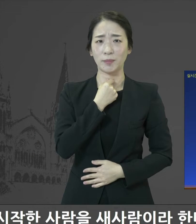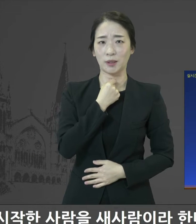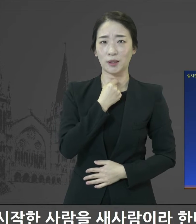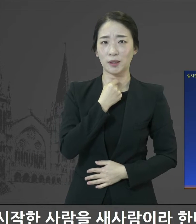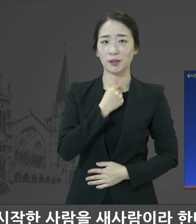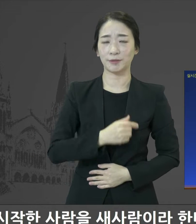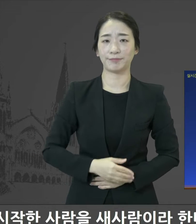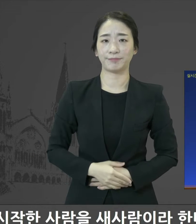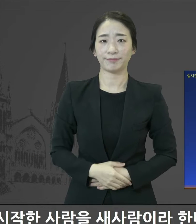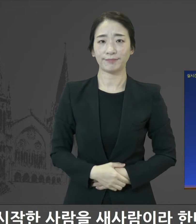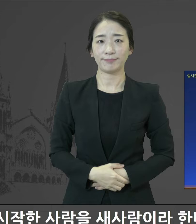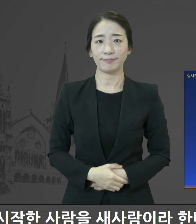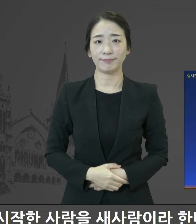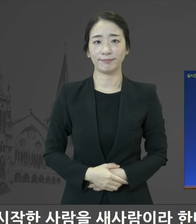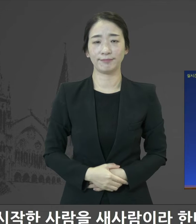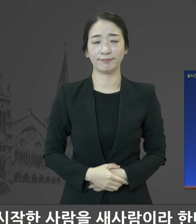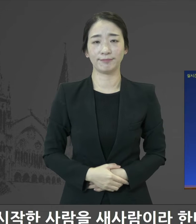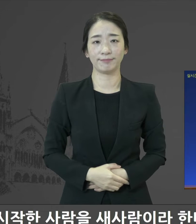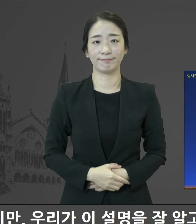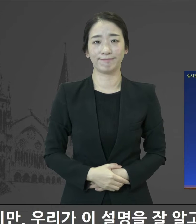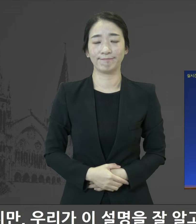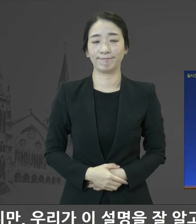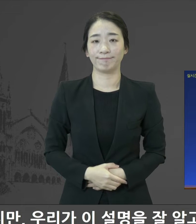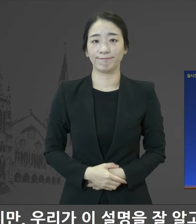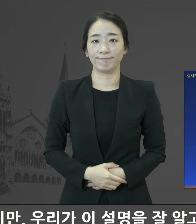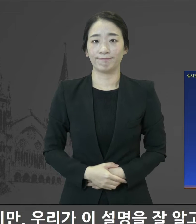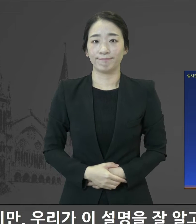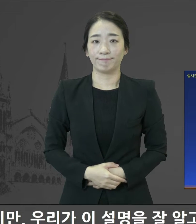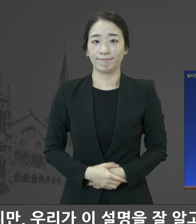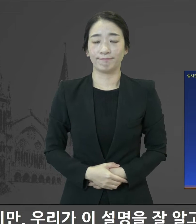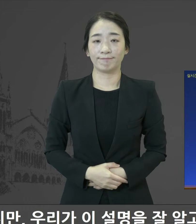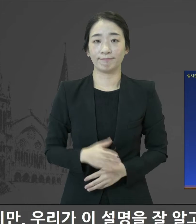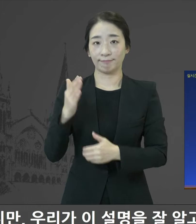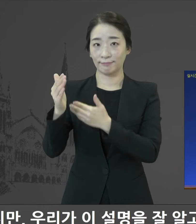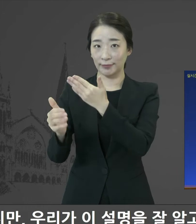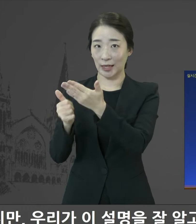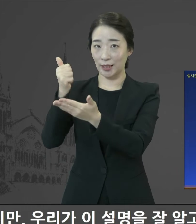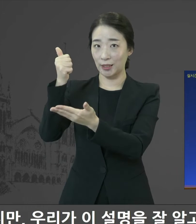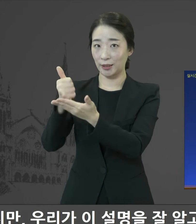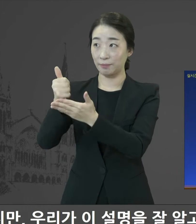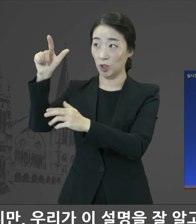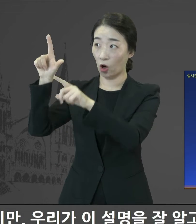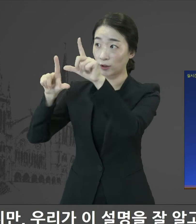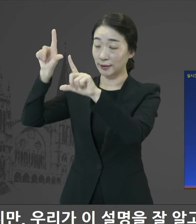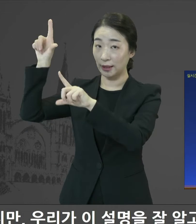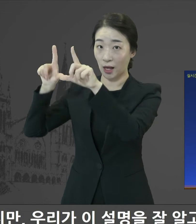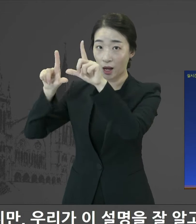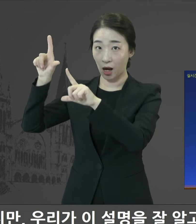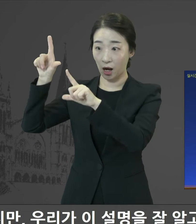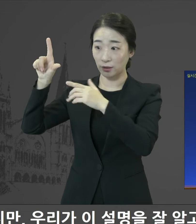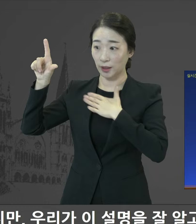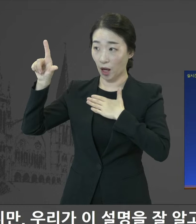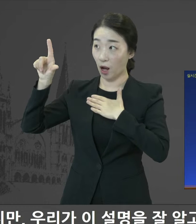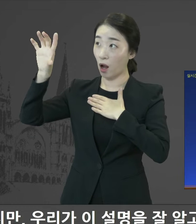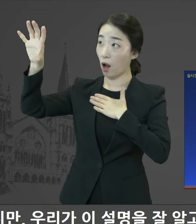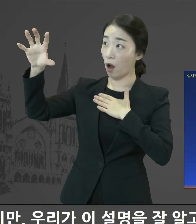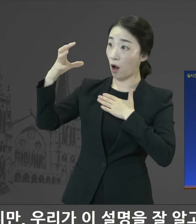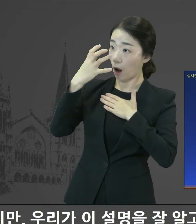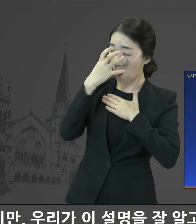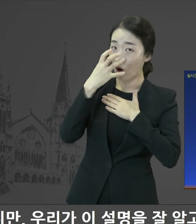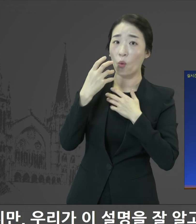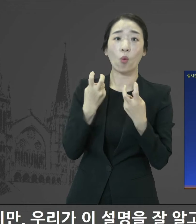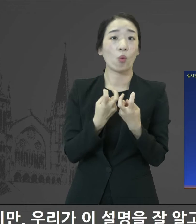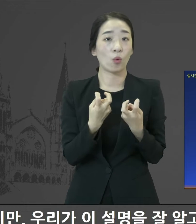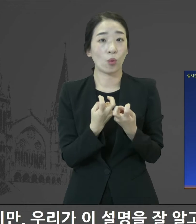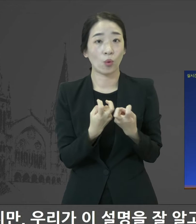갖고 있어야 하는 그런 필요성이 있습니다. 자, 그렇다면 하나님의 형상이 우리에게 나타난다는 것은